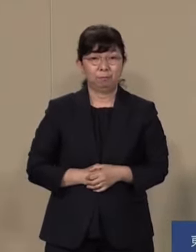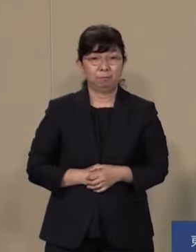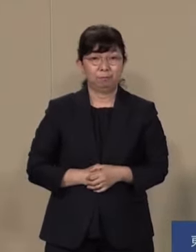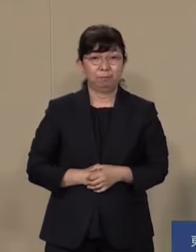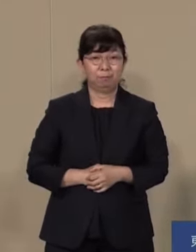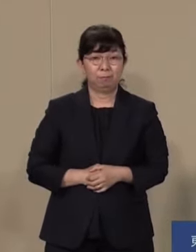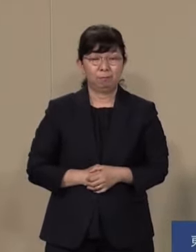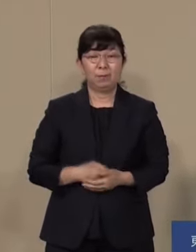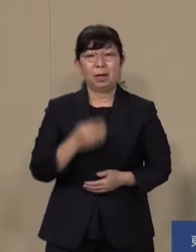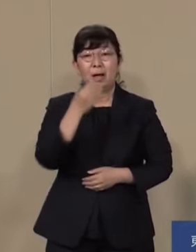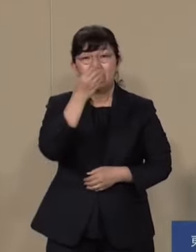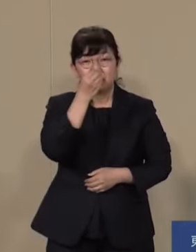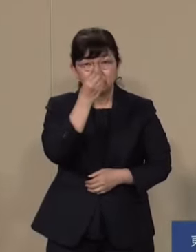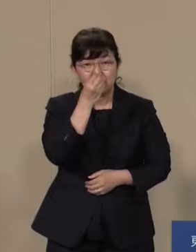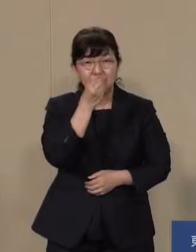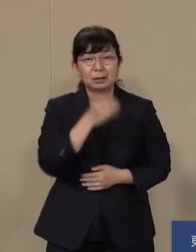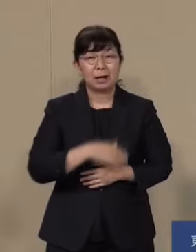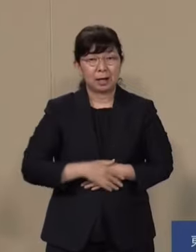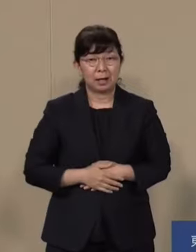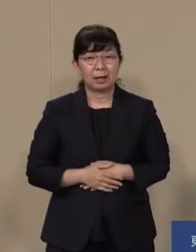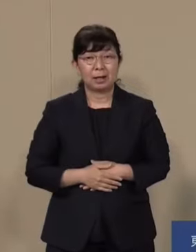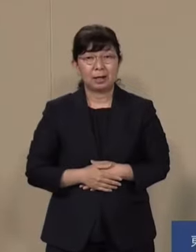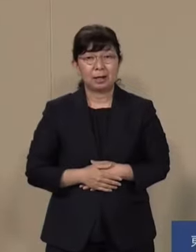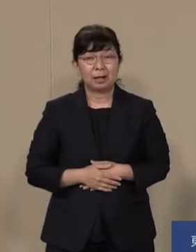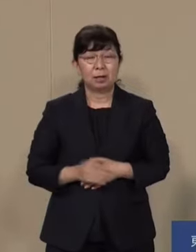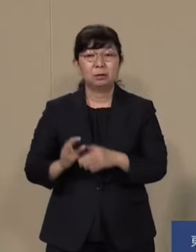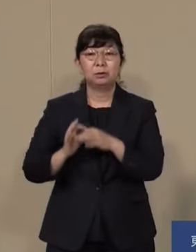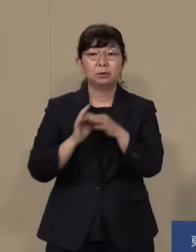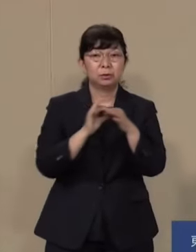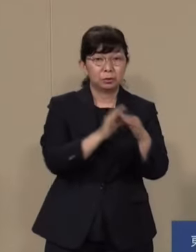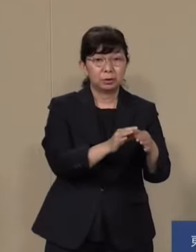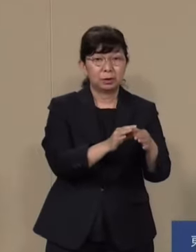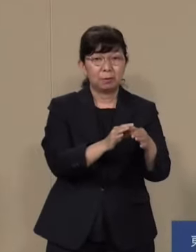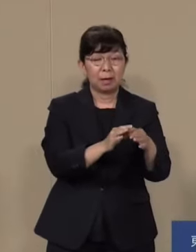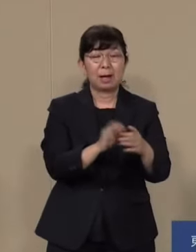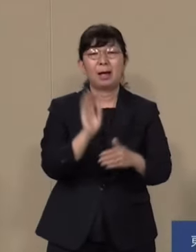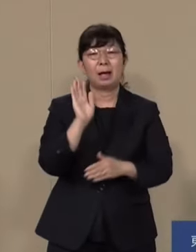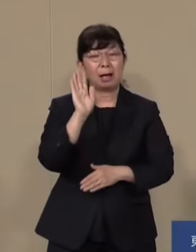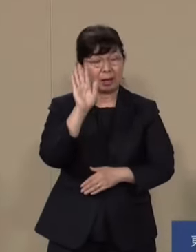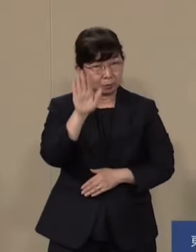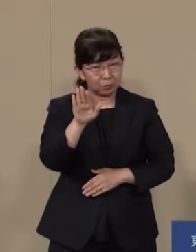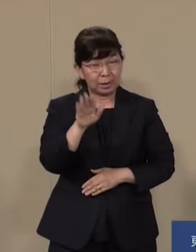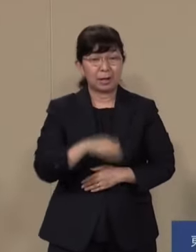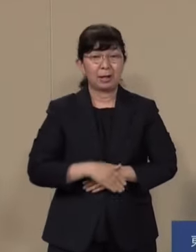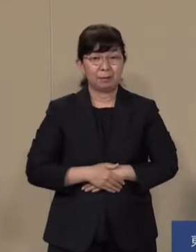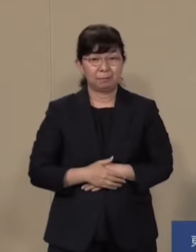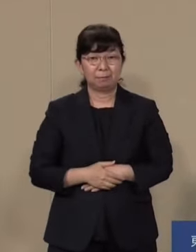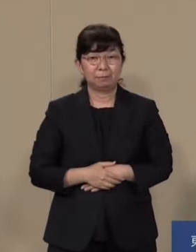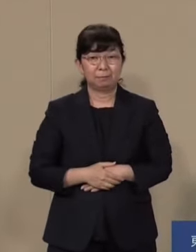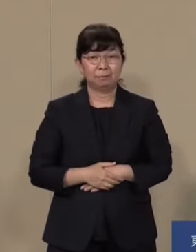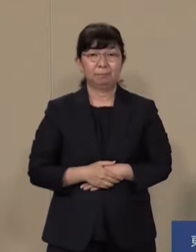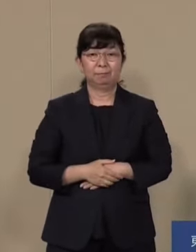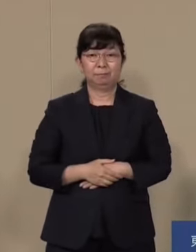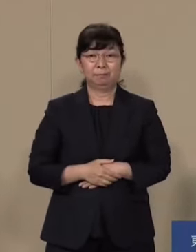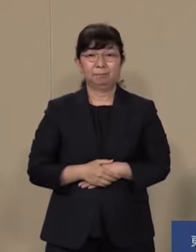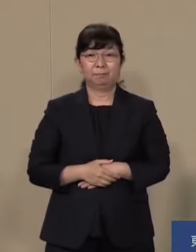こと恥ずかしいから続きはあで